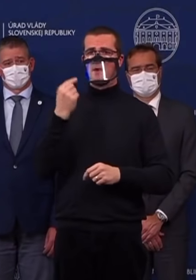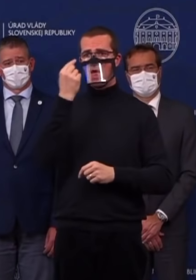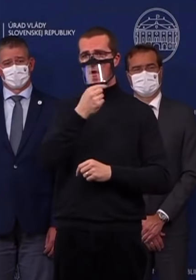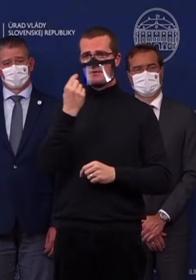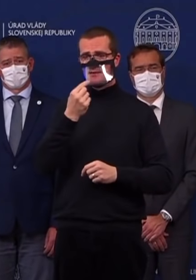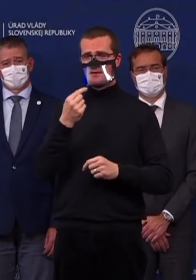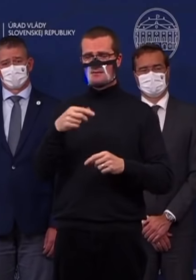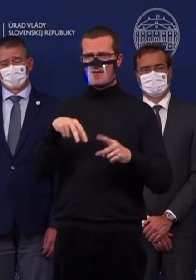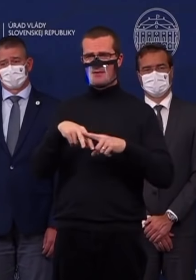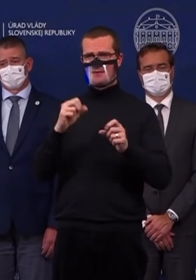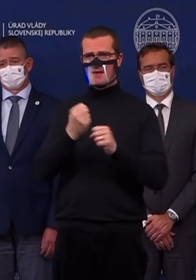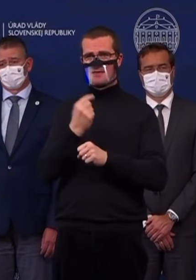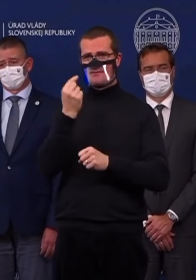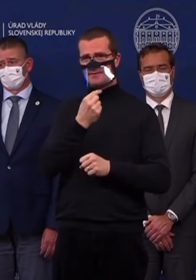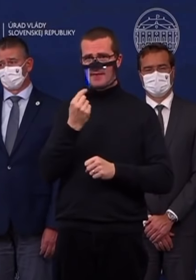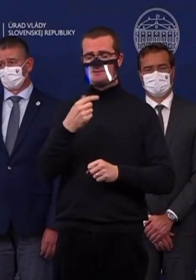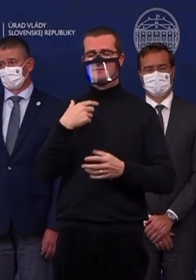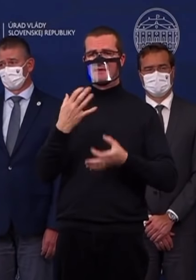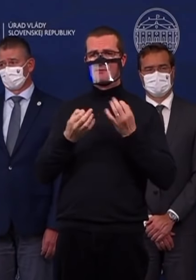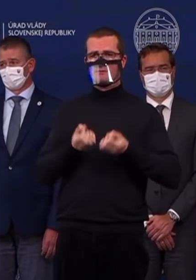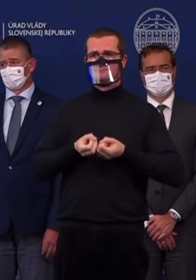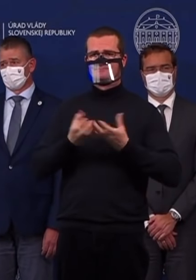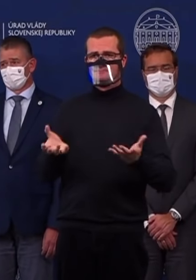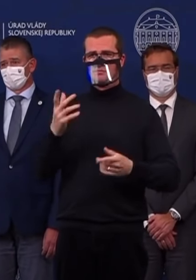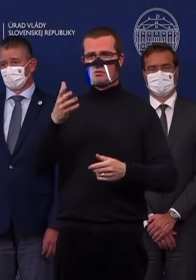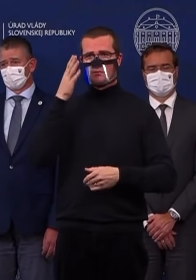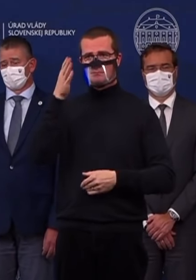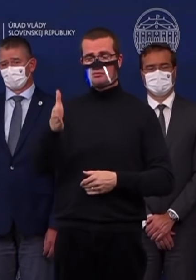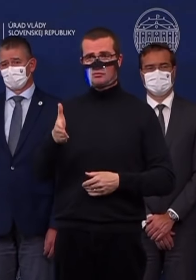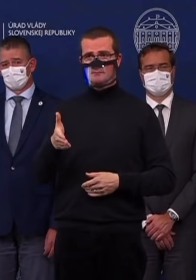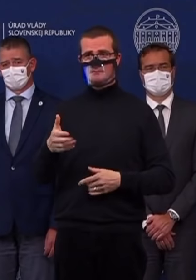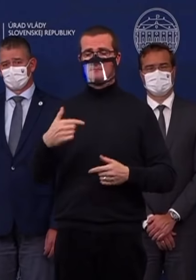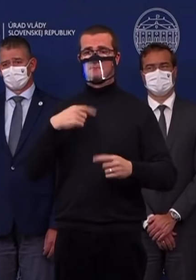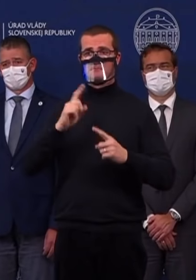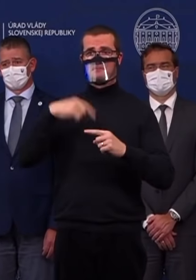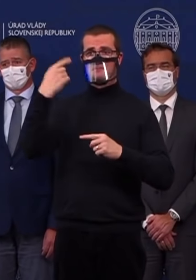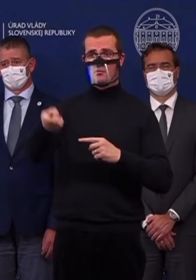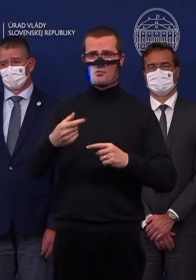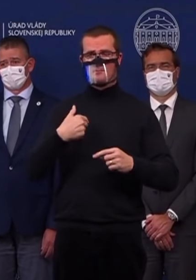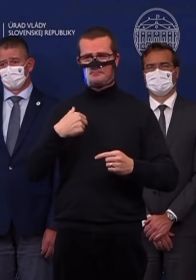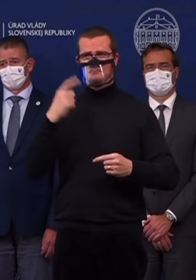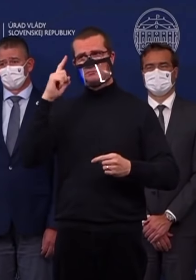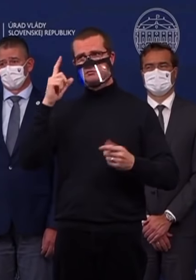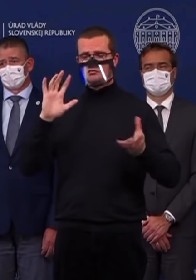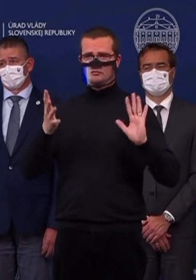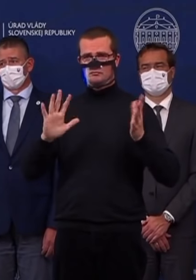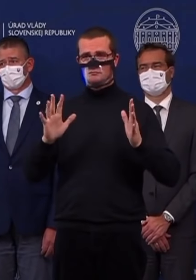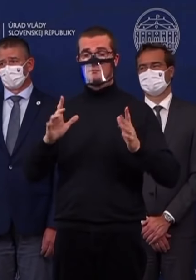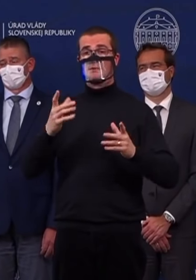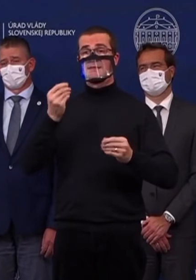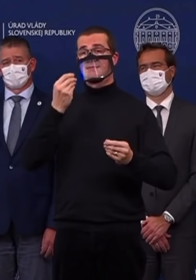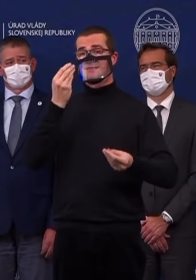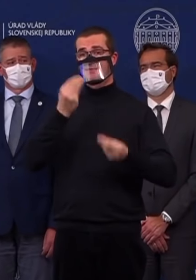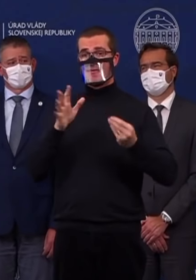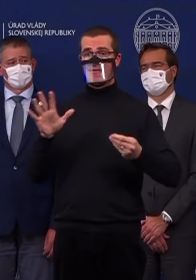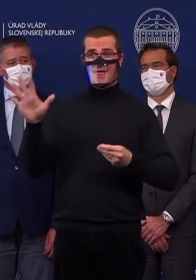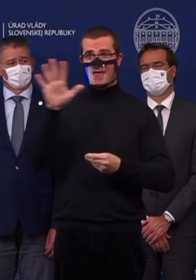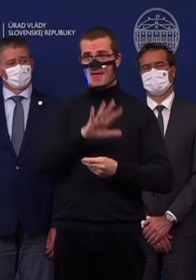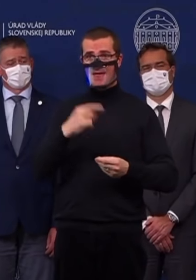a zároveň budeme okamžite vedieť informácie, ktoré plynú. Následne uvažujeme potom, keď pretestujeme celú krajinu